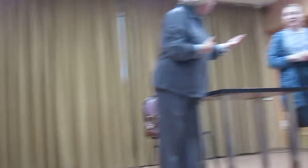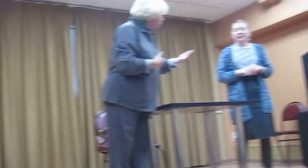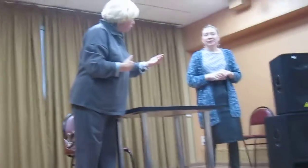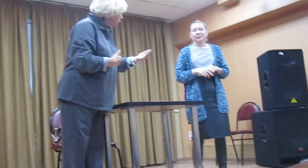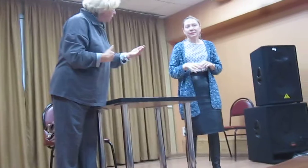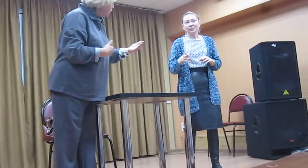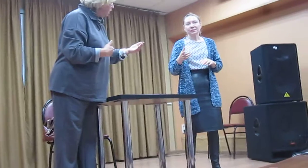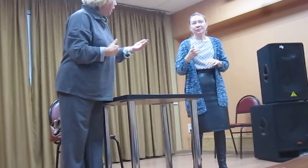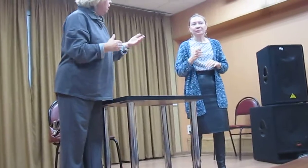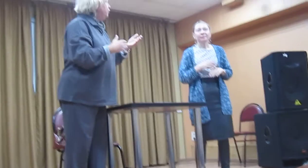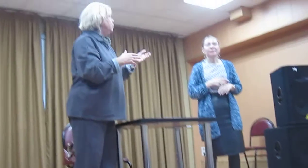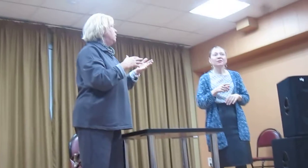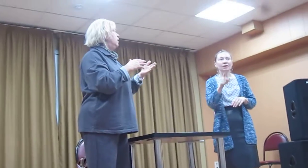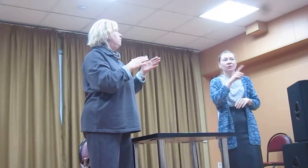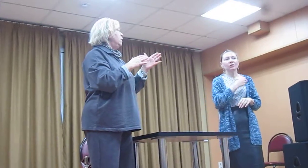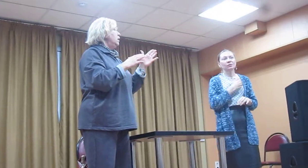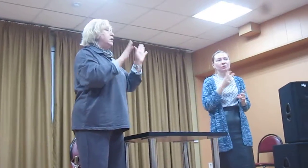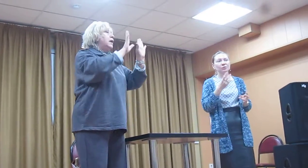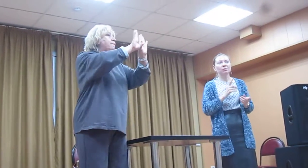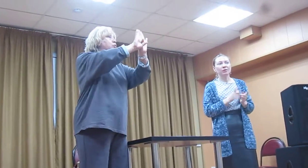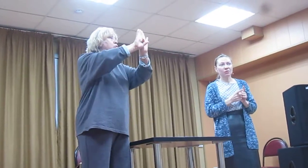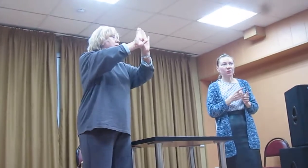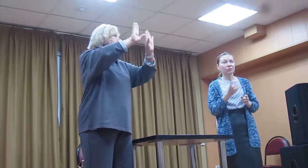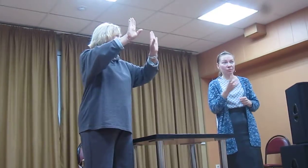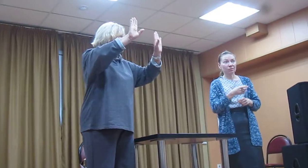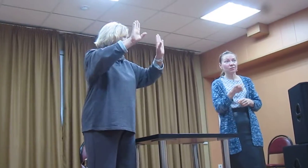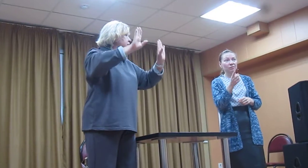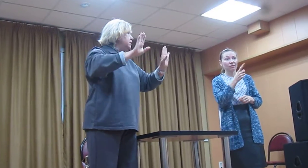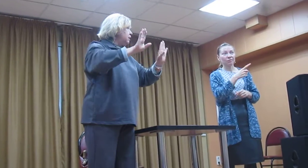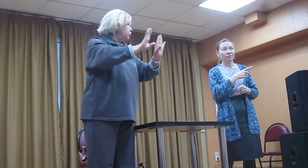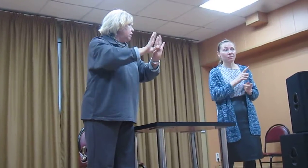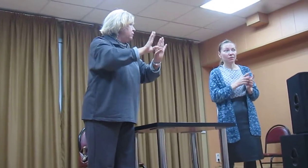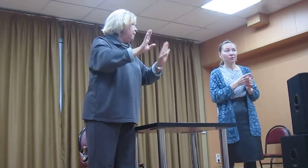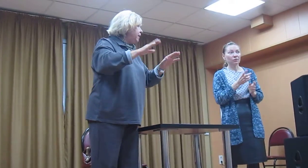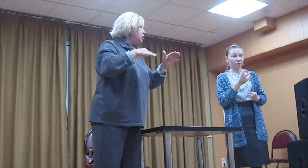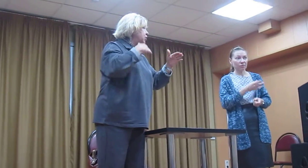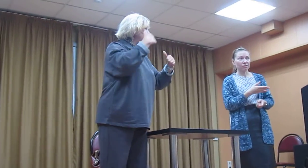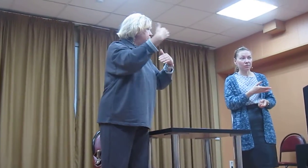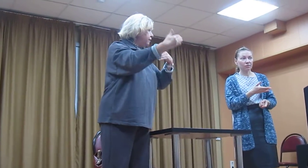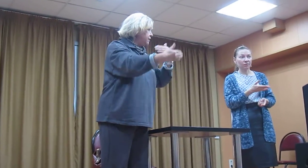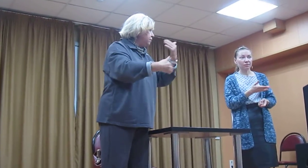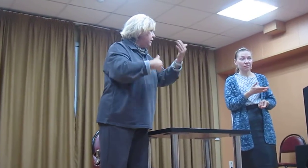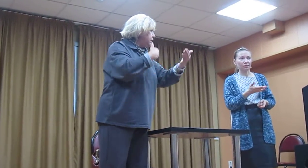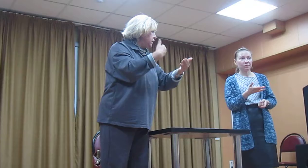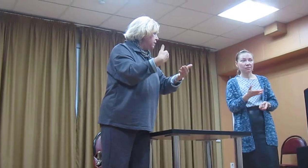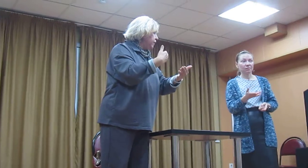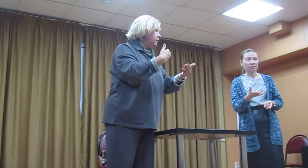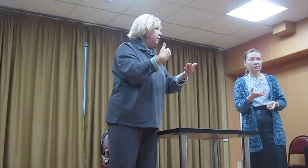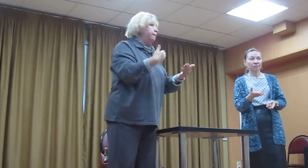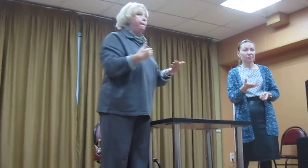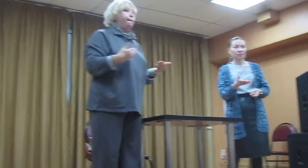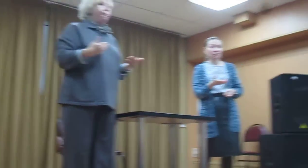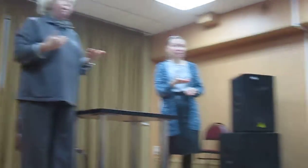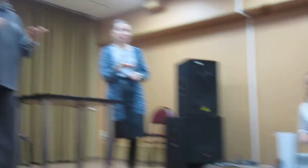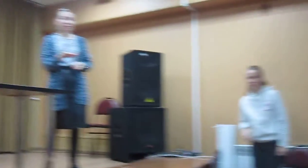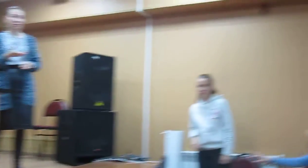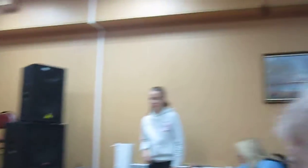диалога. Вот, там будут таблички, мы разработаем таблички для взаимодействия.